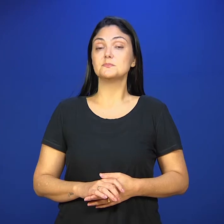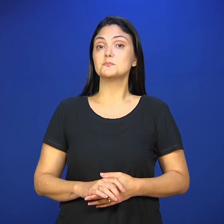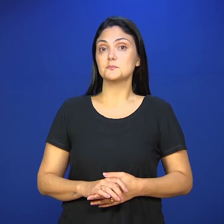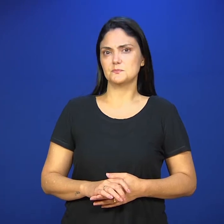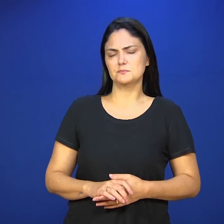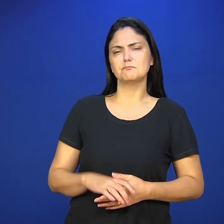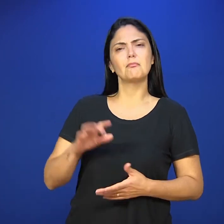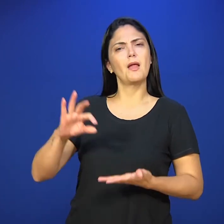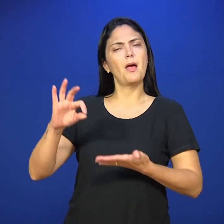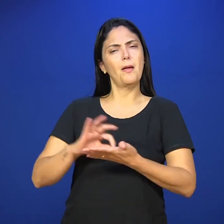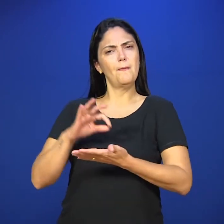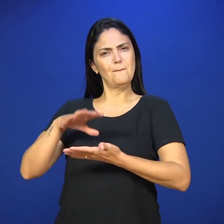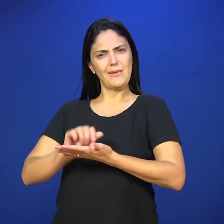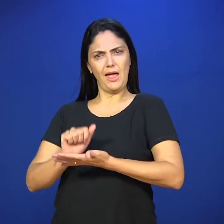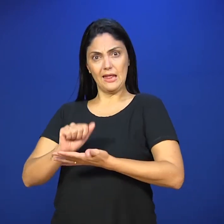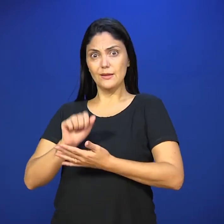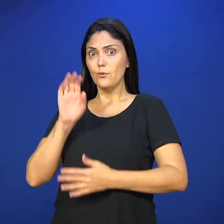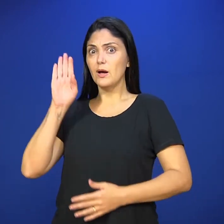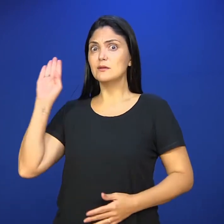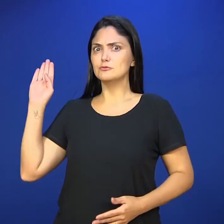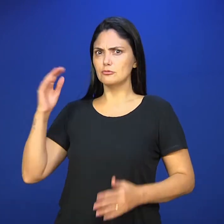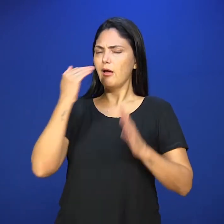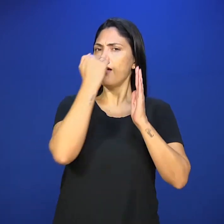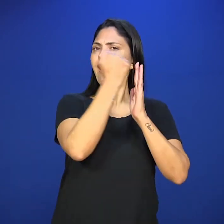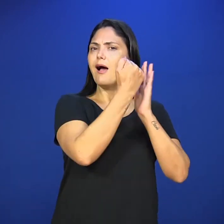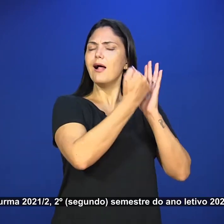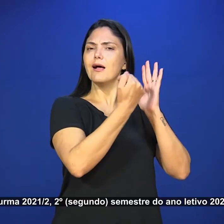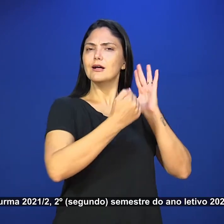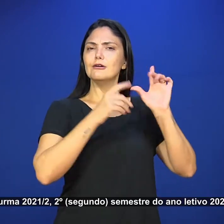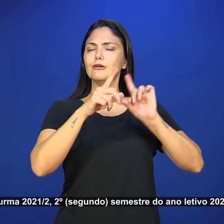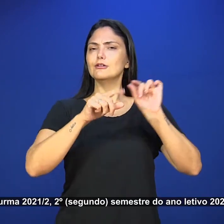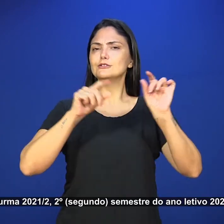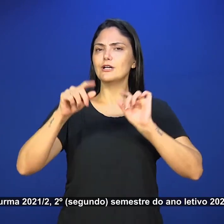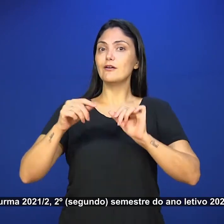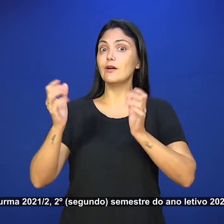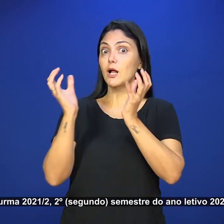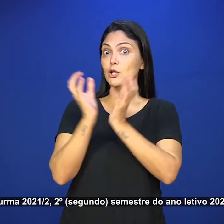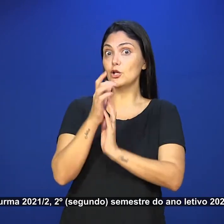1. As matrículas dos candidatos classificados e convocados para a turma